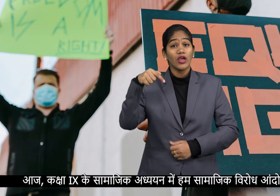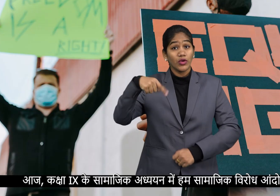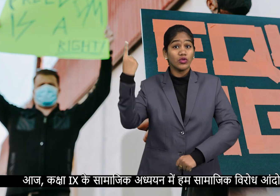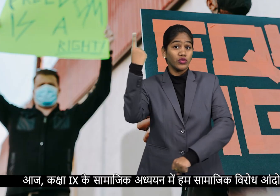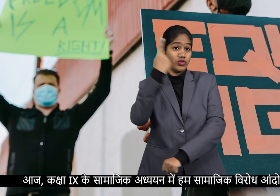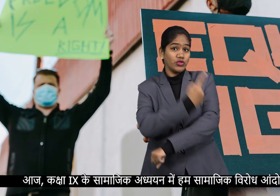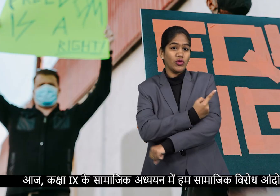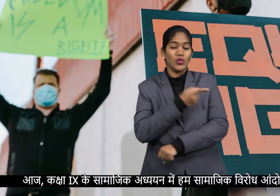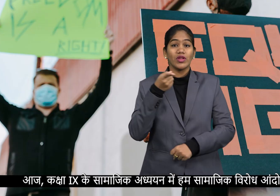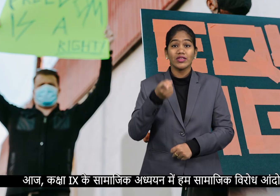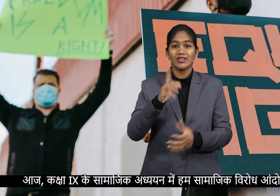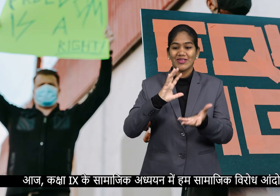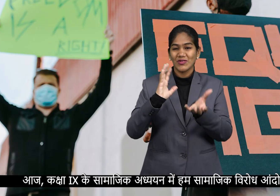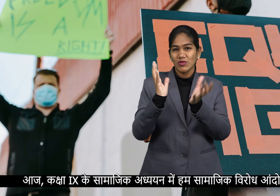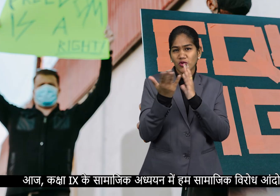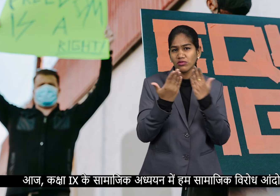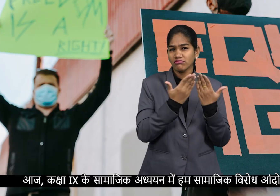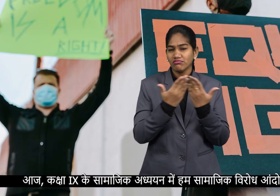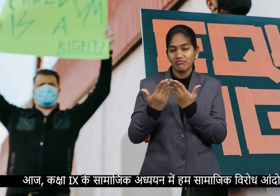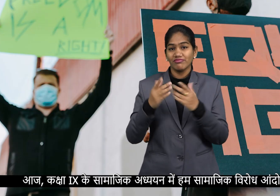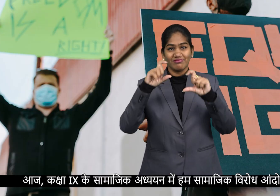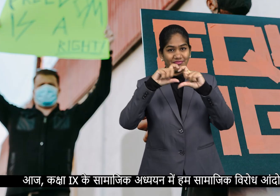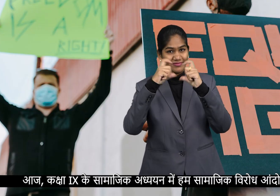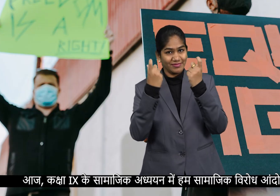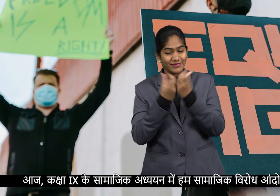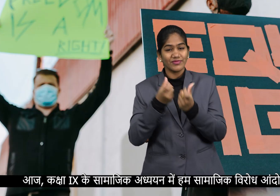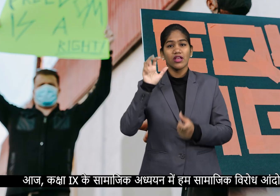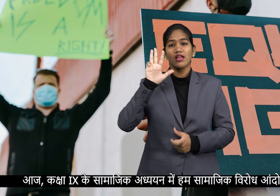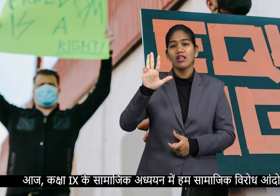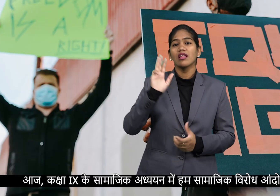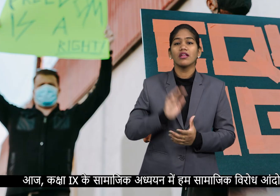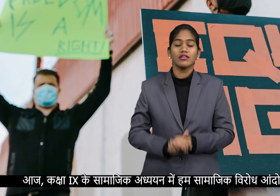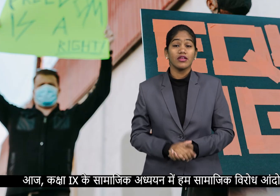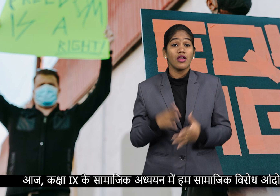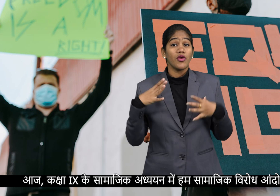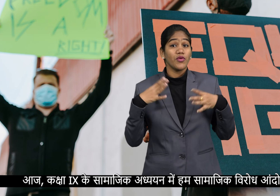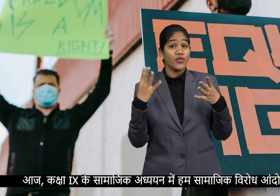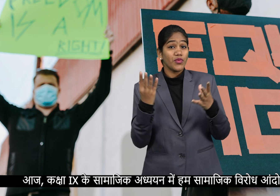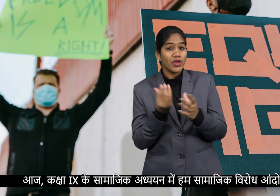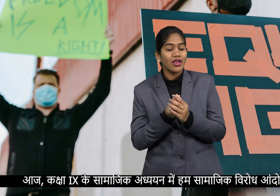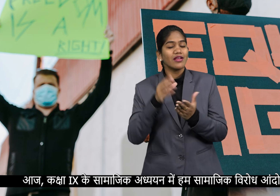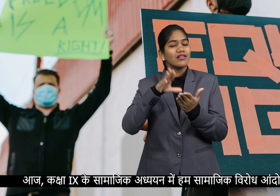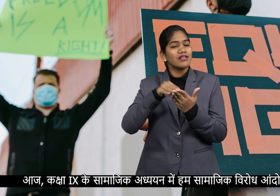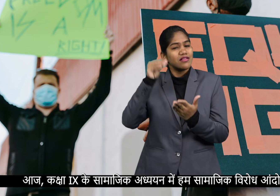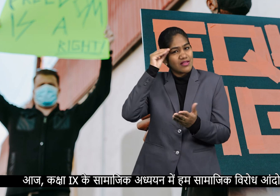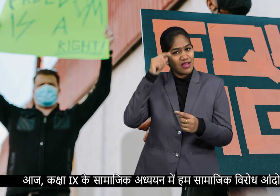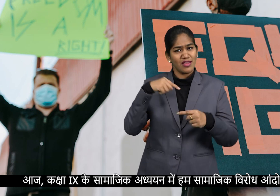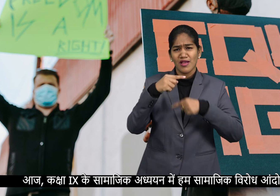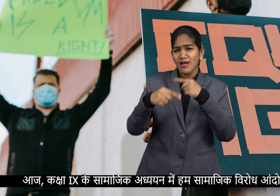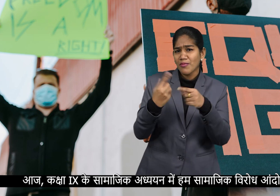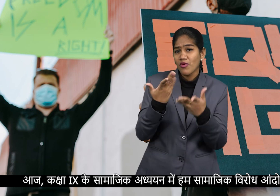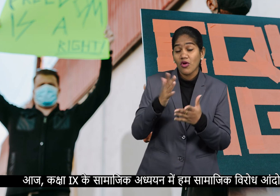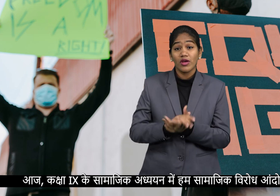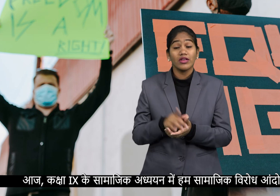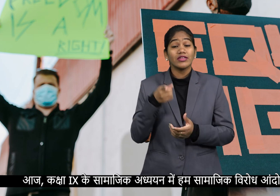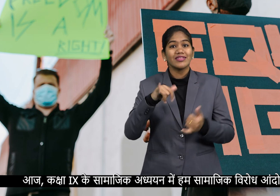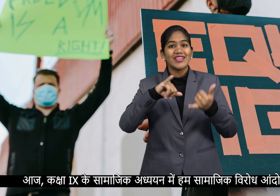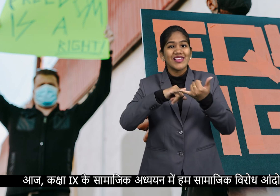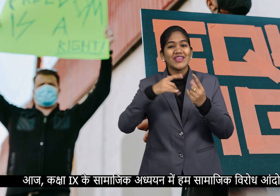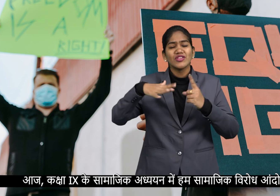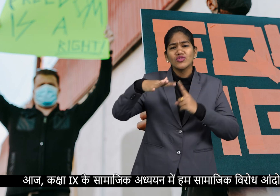आज कक्षा 9 के सामाजिक अध्ययन में हम सामाजिक